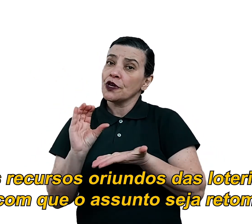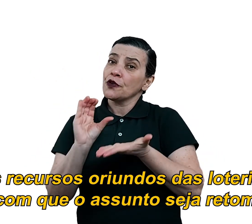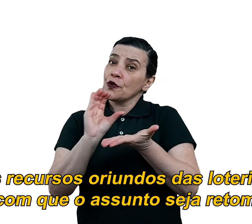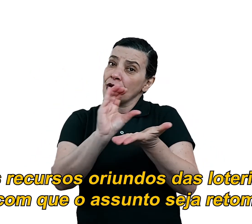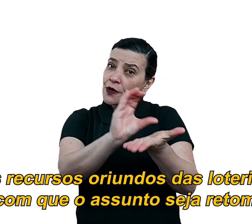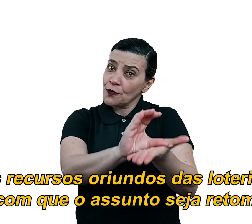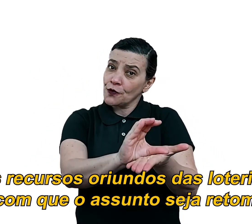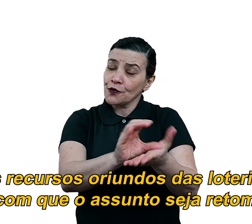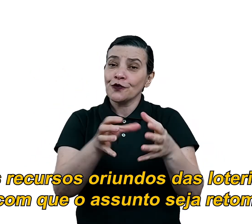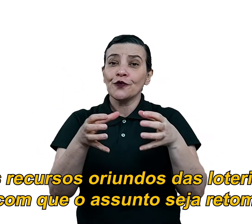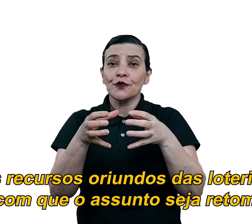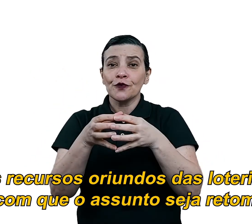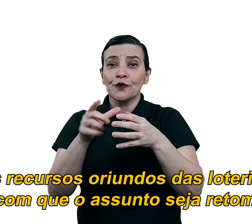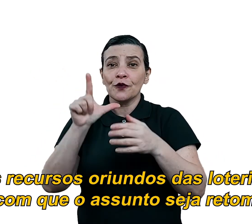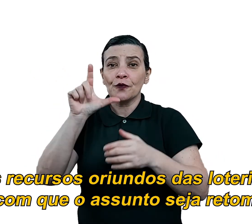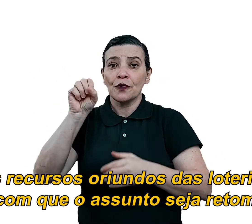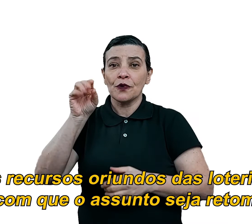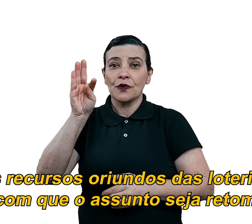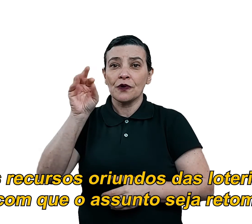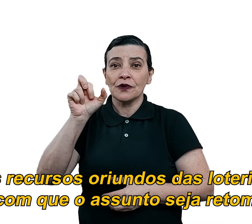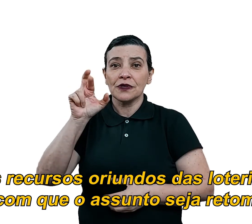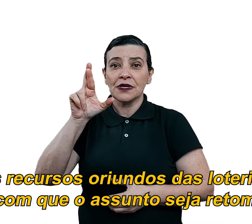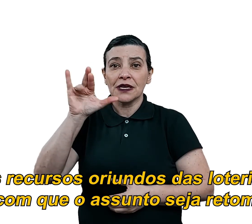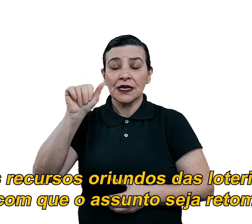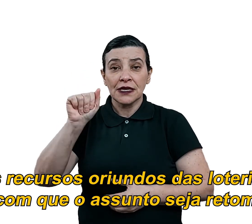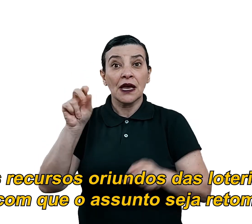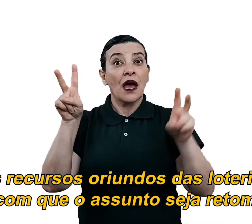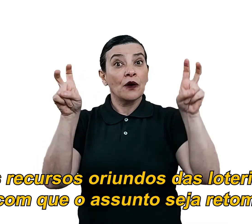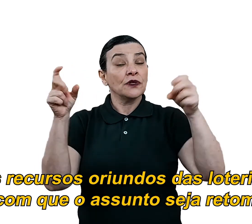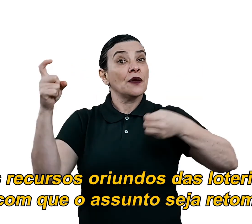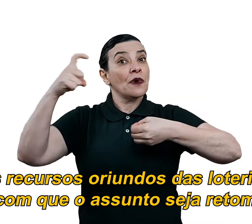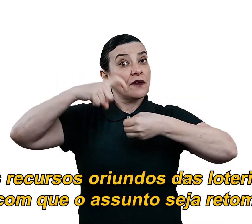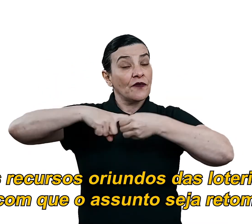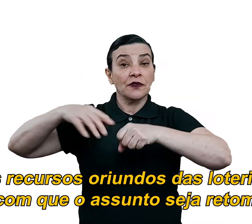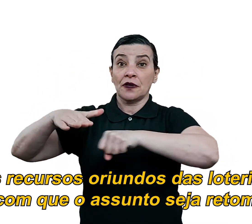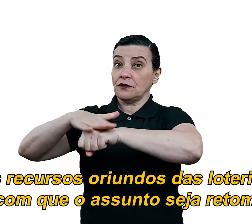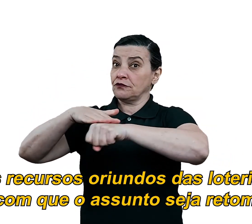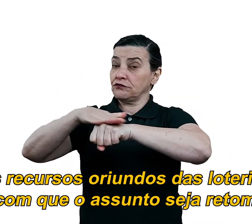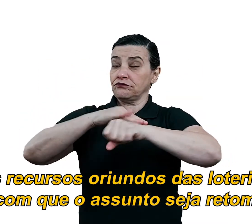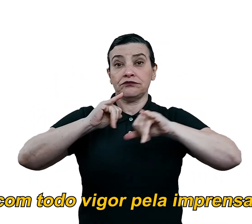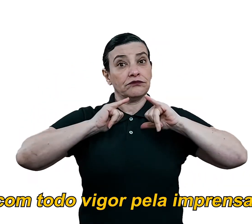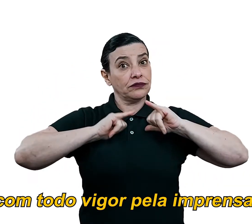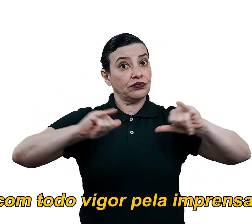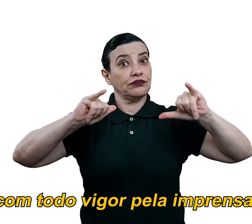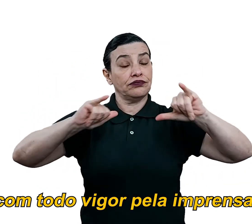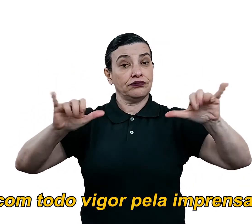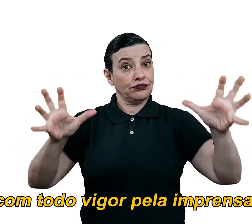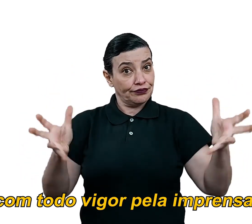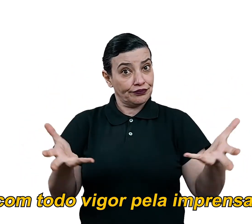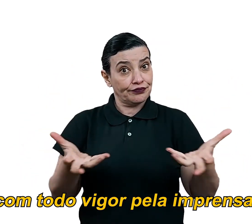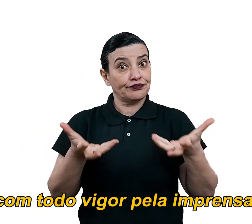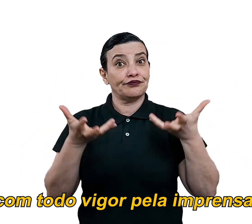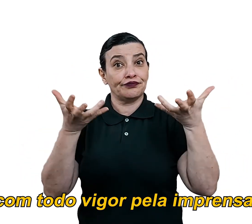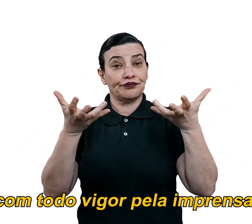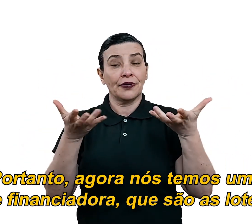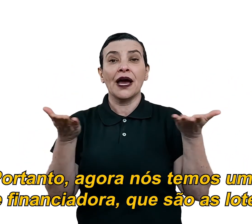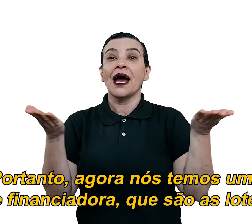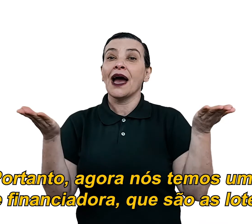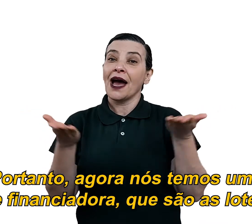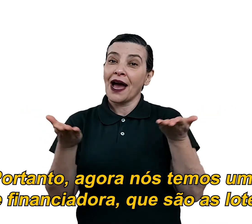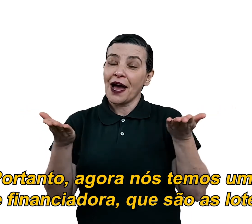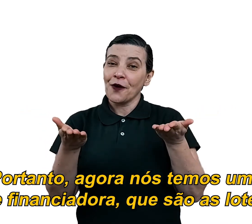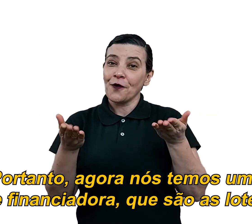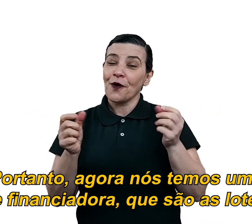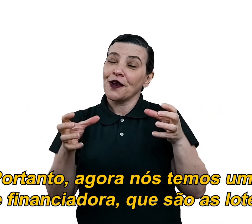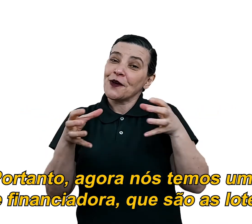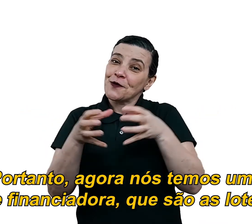recursos oriundos das loterias, faz com que o assunto seja retomado com todo o vigor pela imprensa.